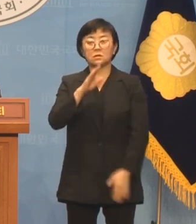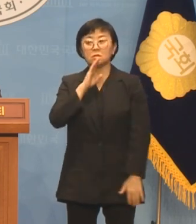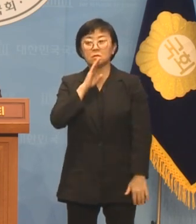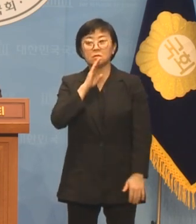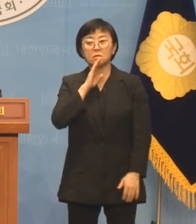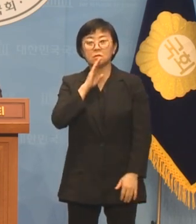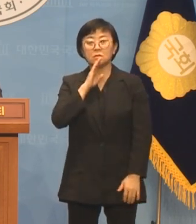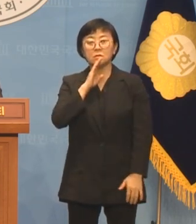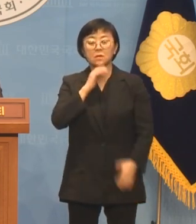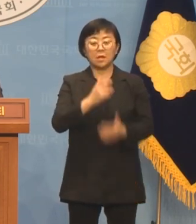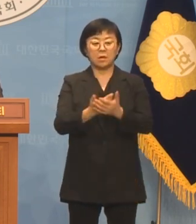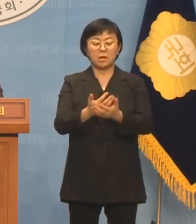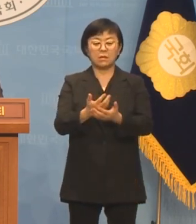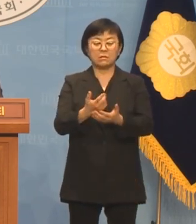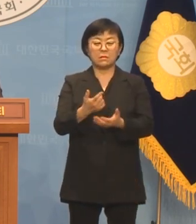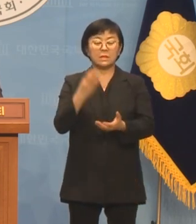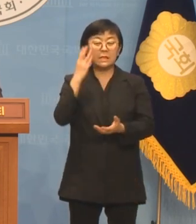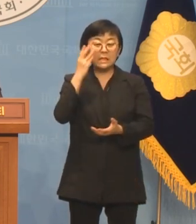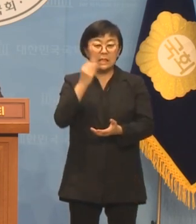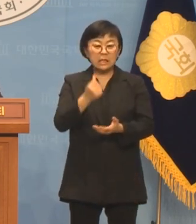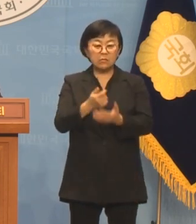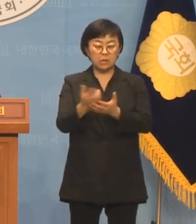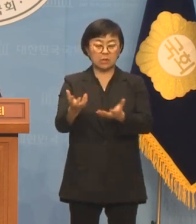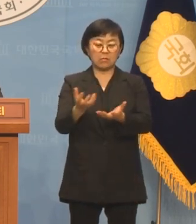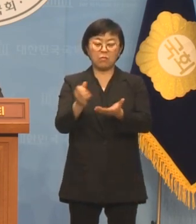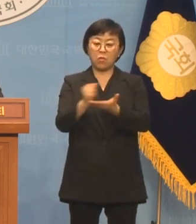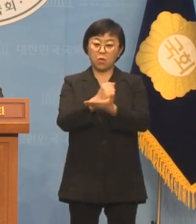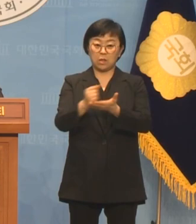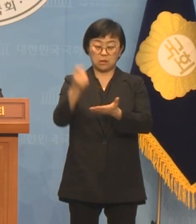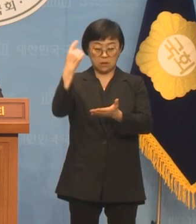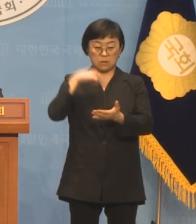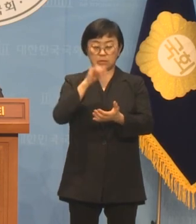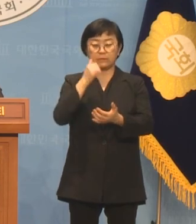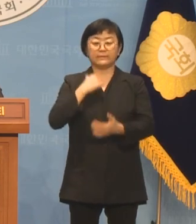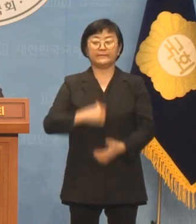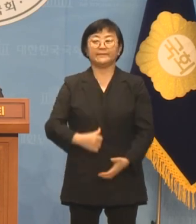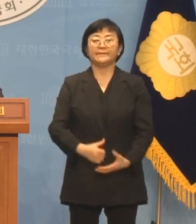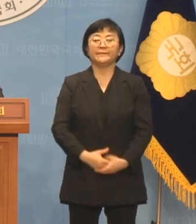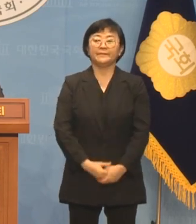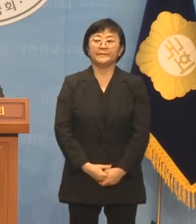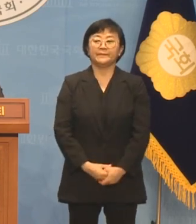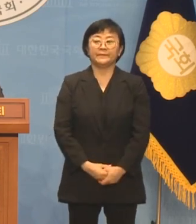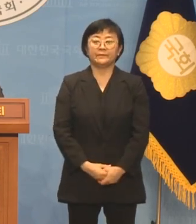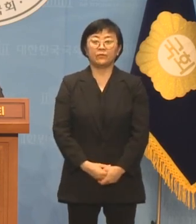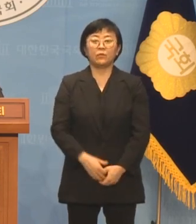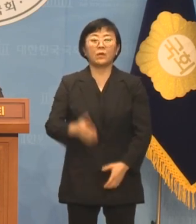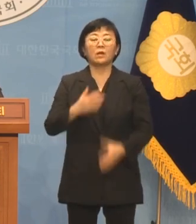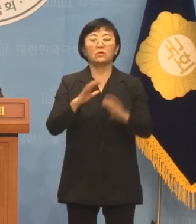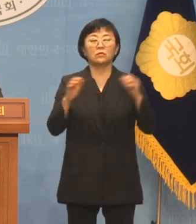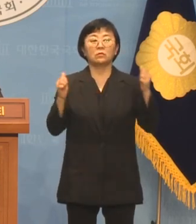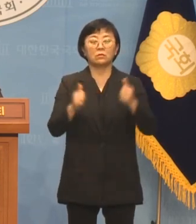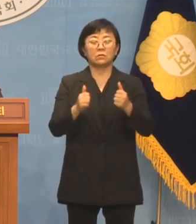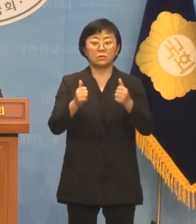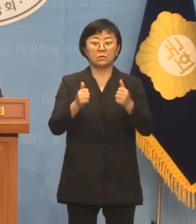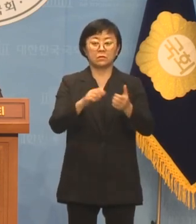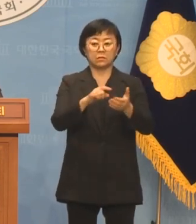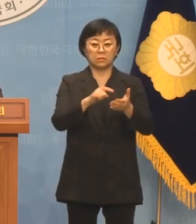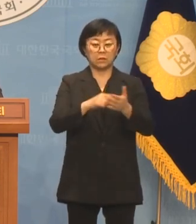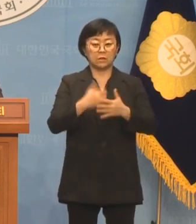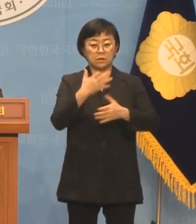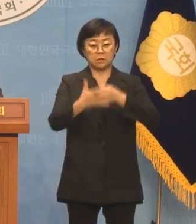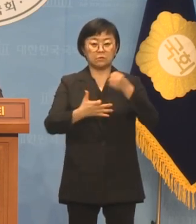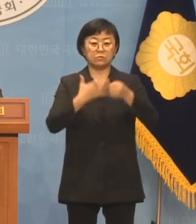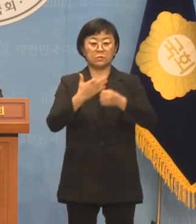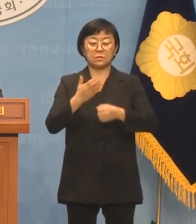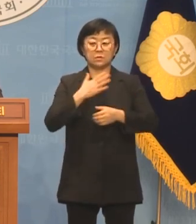튀는 프라이팬에 볶이는 고통을 겪었지만 참아냈습니다. 저는 국회에 들어와서 지난